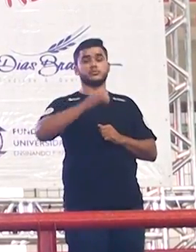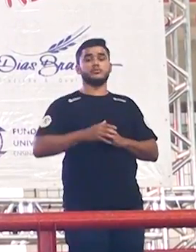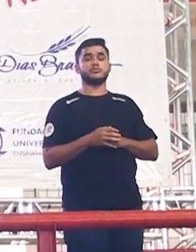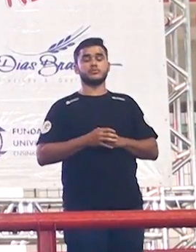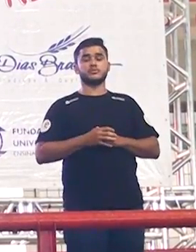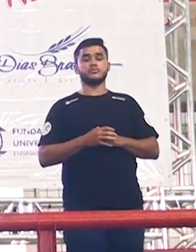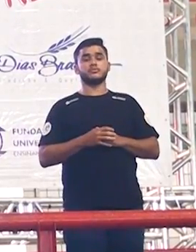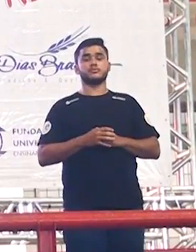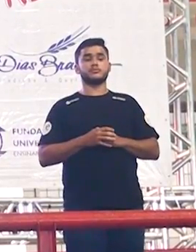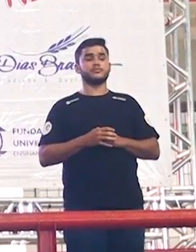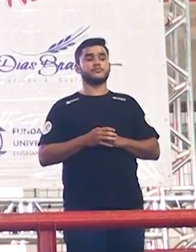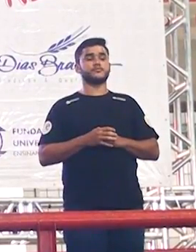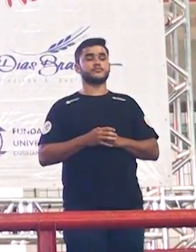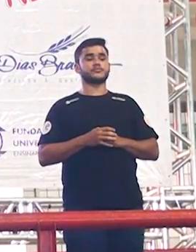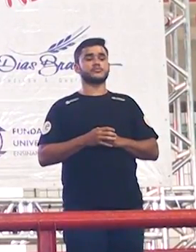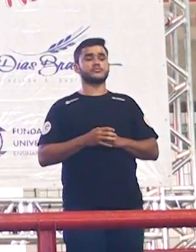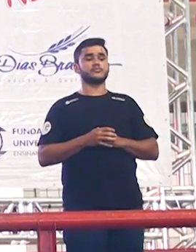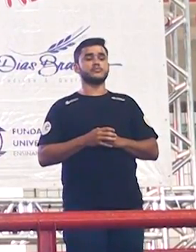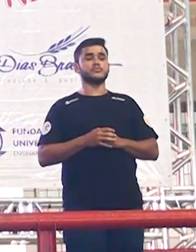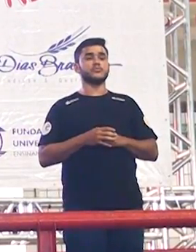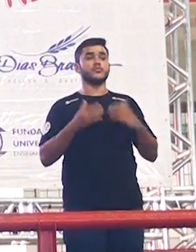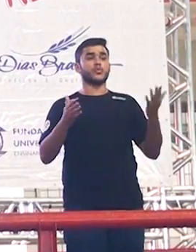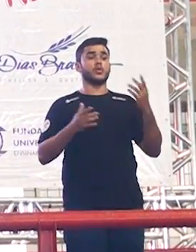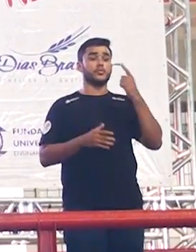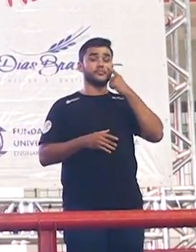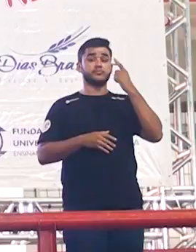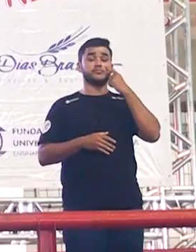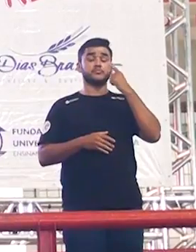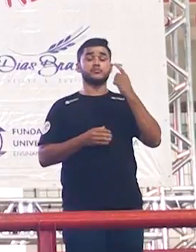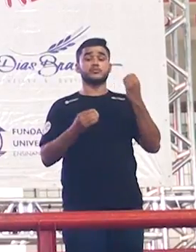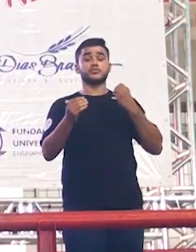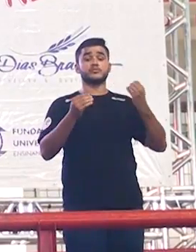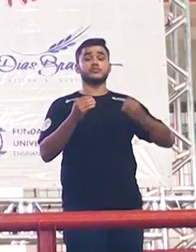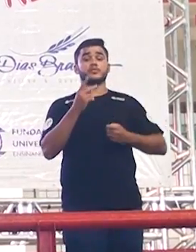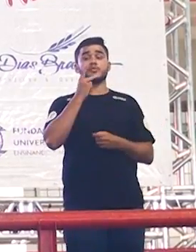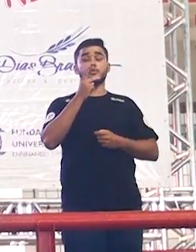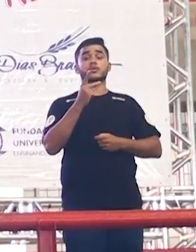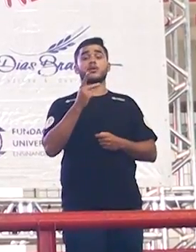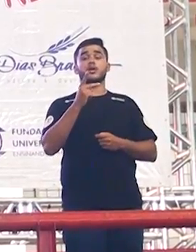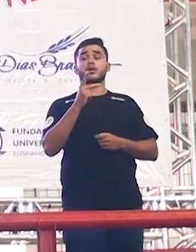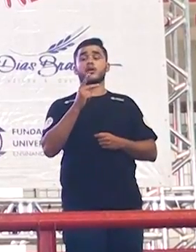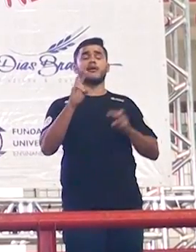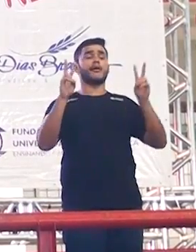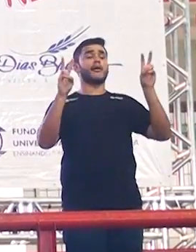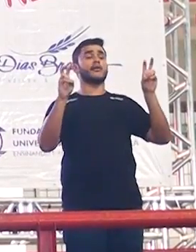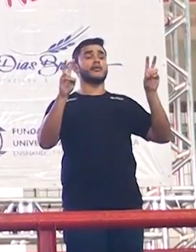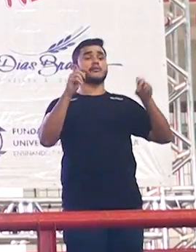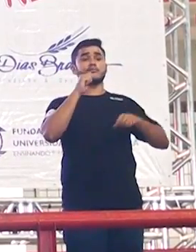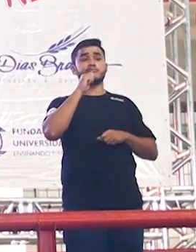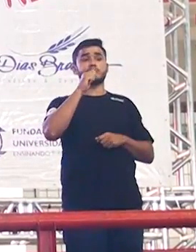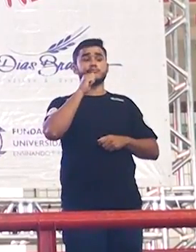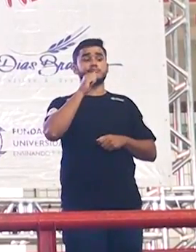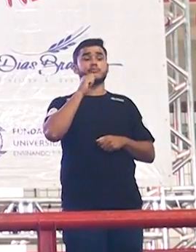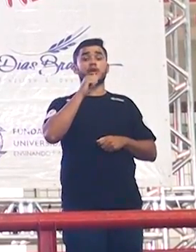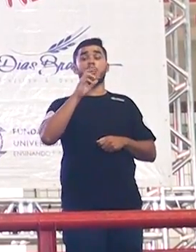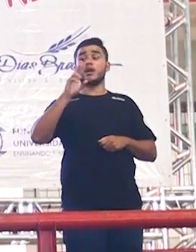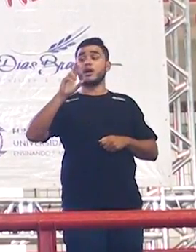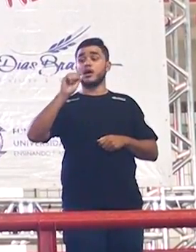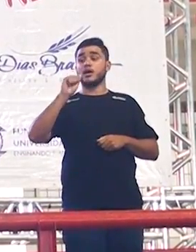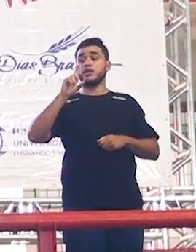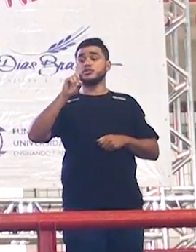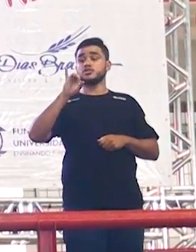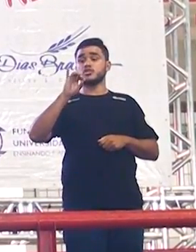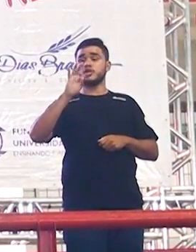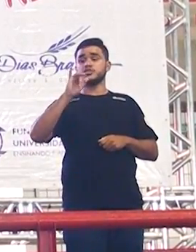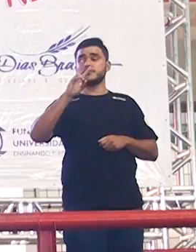7. Questão 7 eu vou pular, pessoal. Sabe por quê? Porque não é do assunto. É de radioatividade,